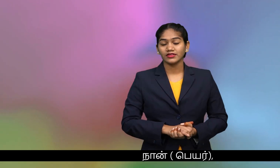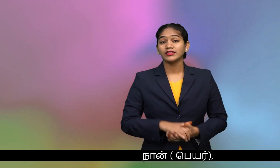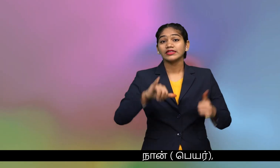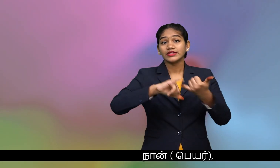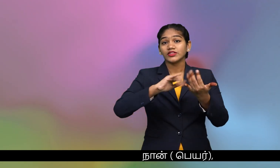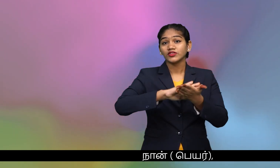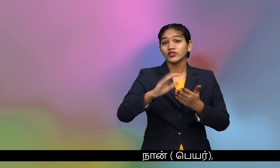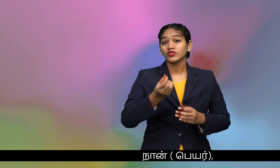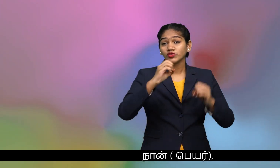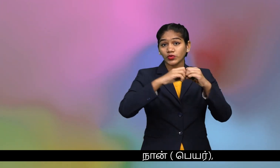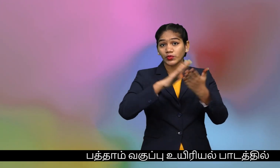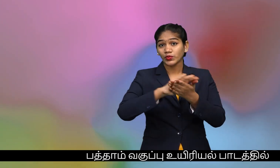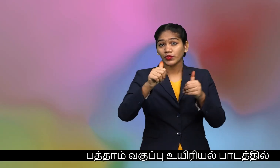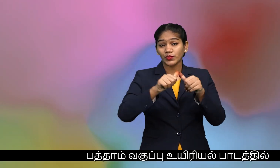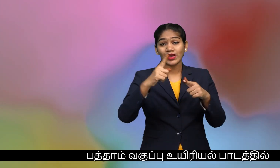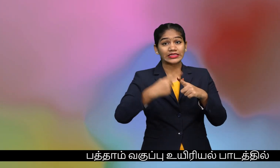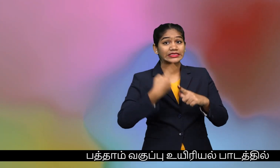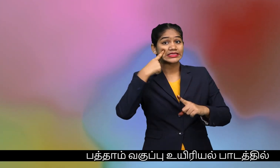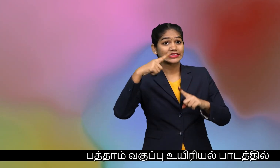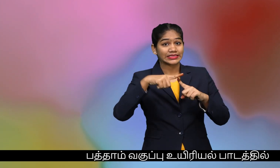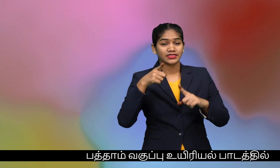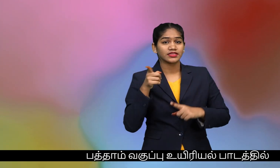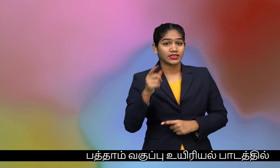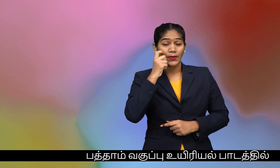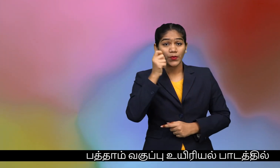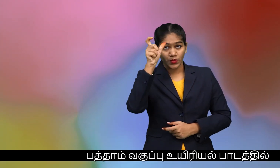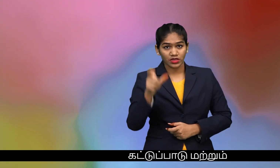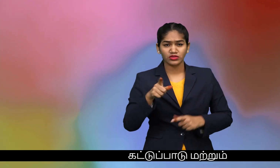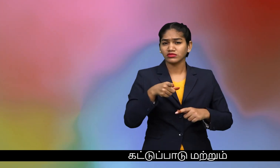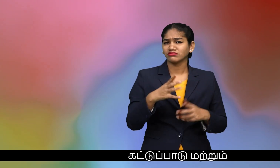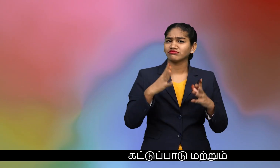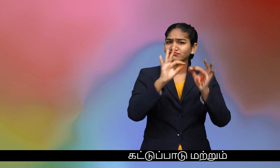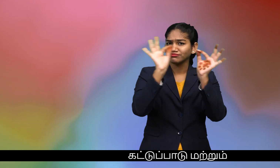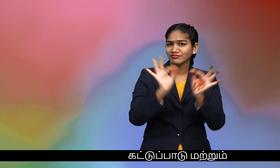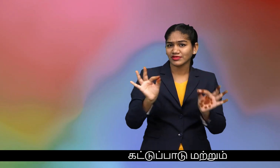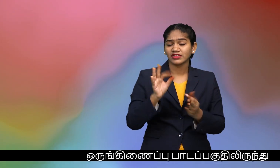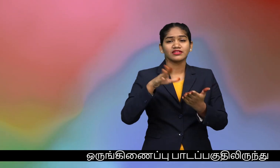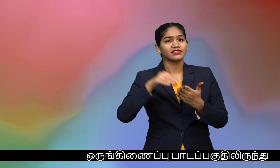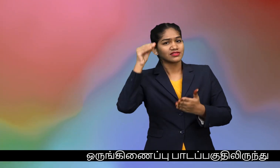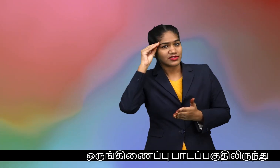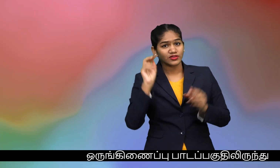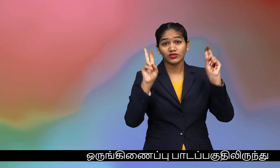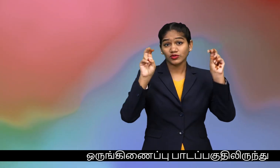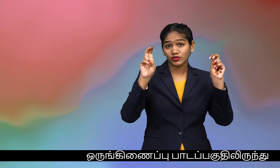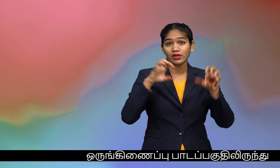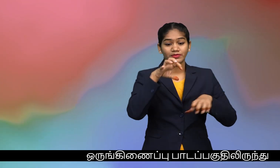நான் 10ஆம் வகுப்பு உயிரியல் பாடத்தில் கட்டுப்பாடு மற்றும் ஒருங்கிணைப்பு